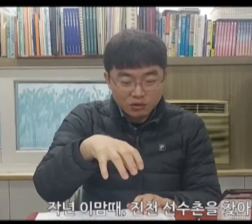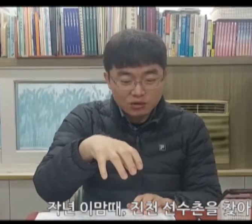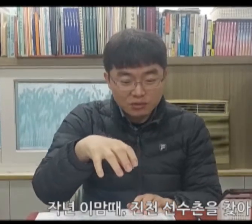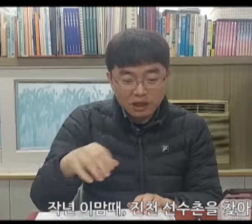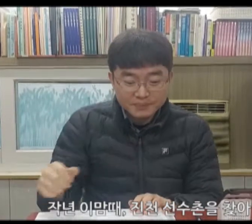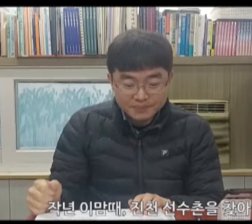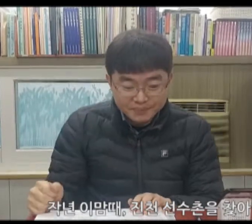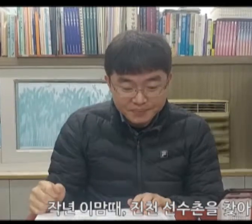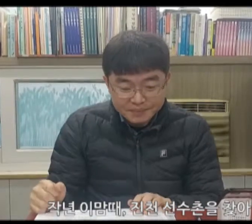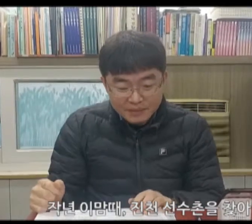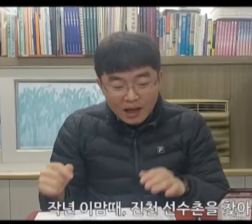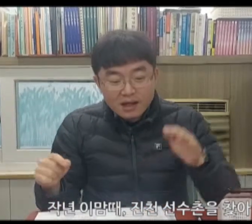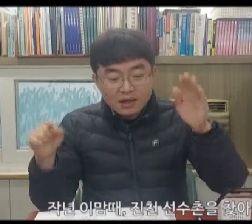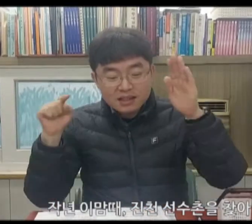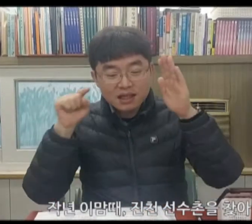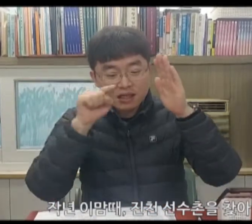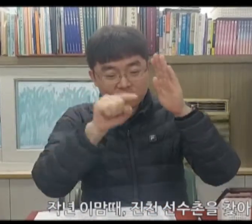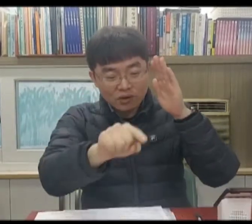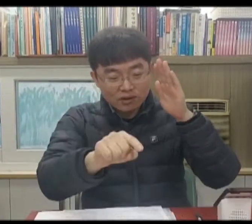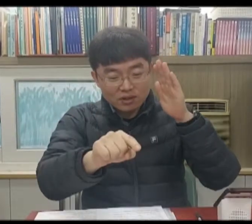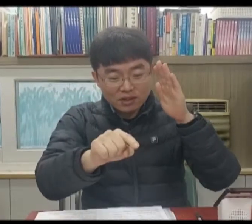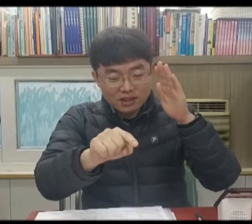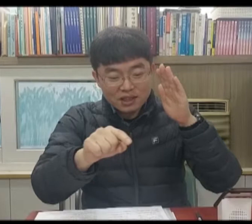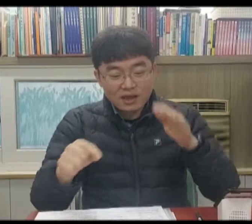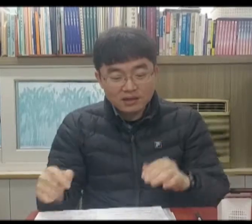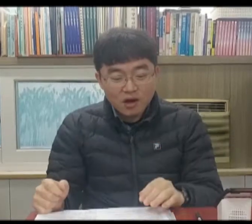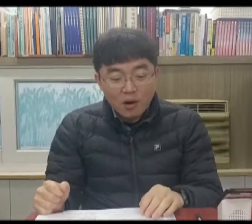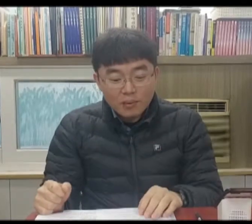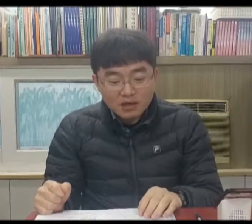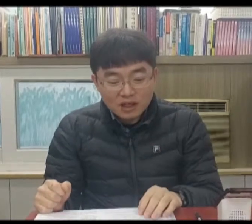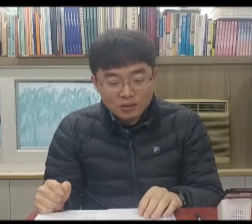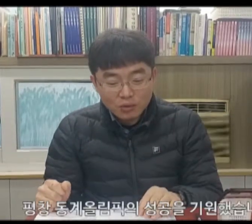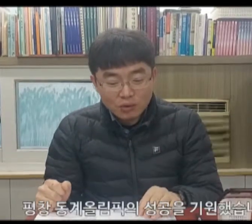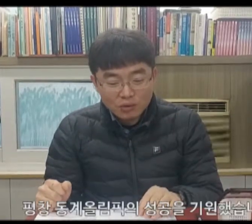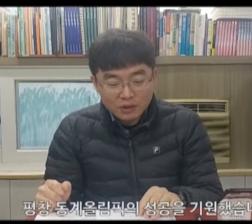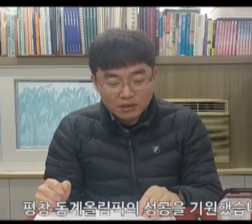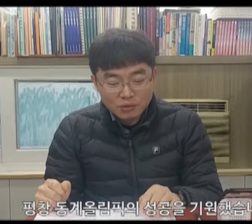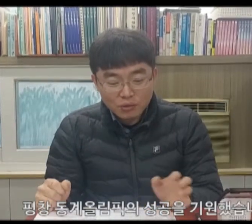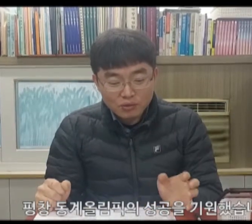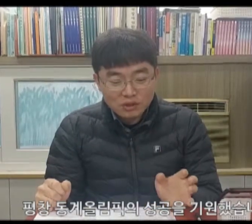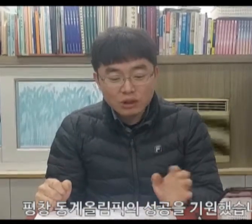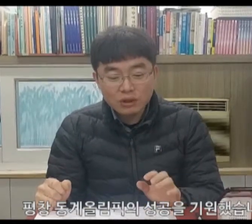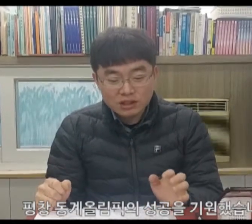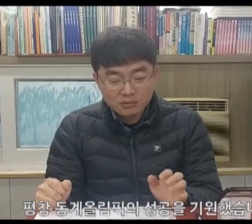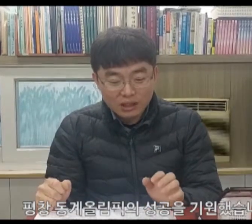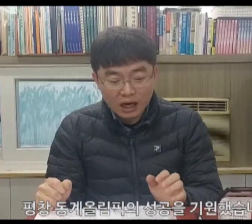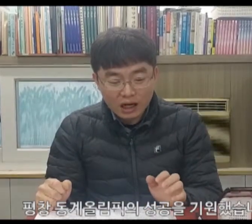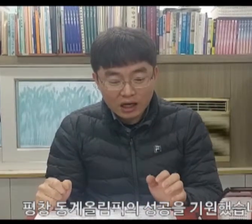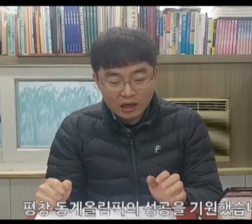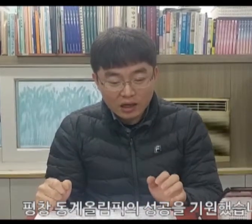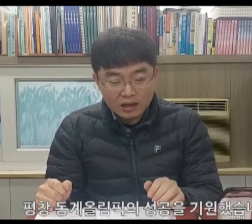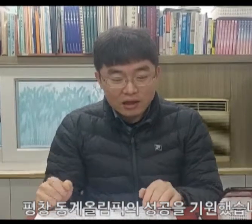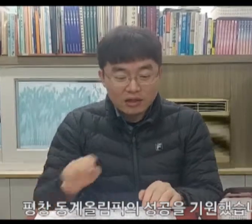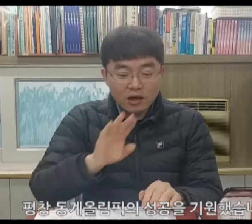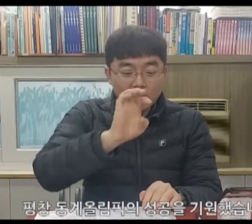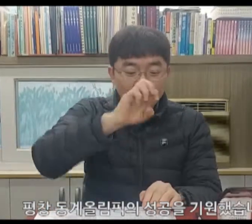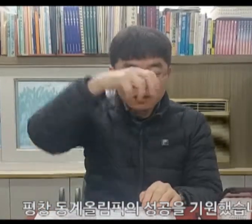좋습니다. 그걸 찾아갔죠. 찾아가서 평창 동계올림픽의 성공을 기원했습니다. 그래서